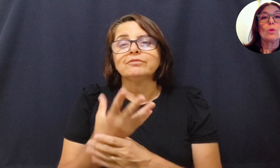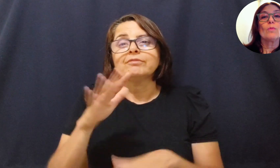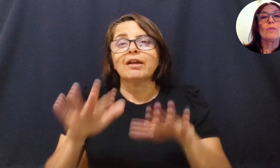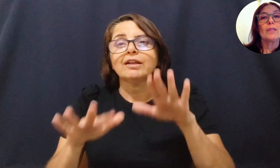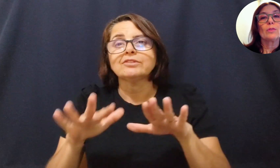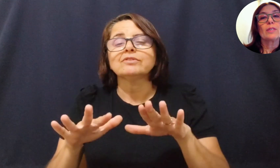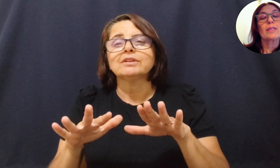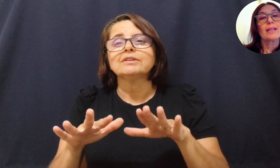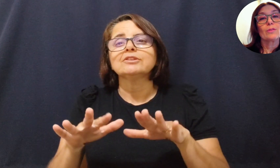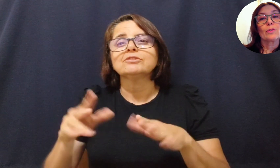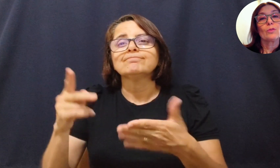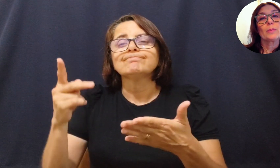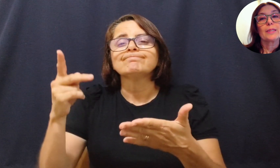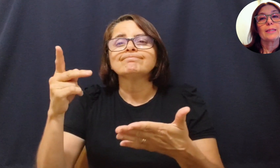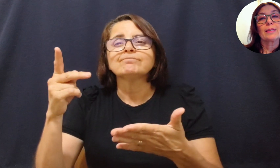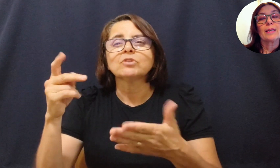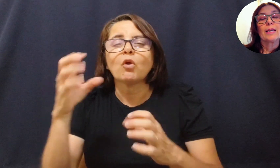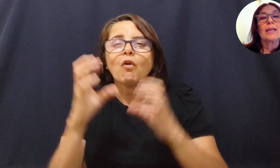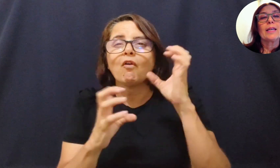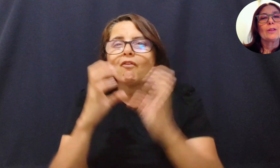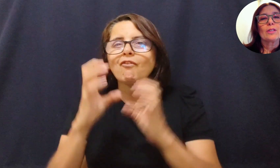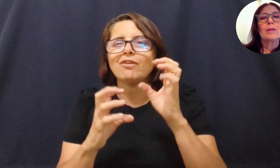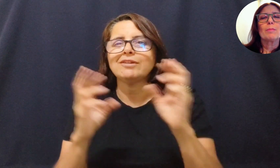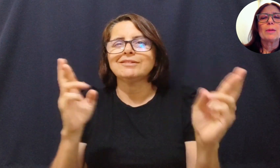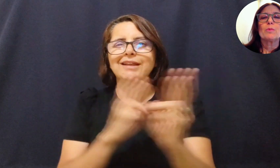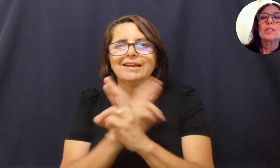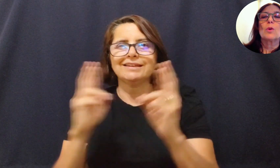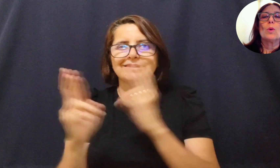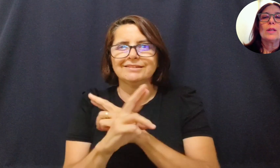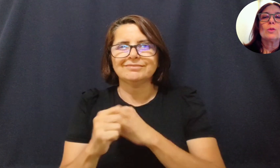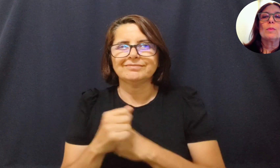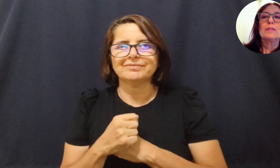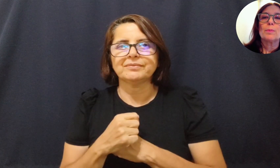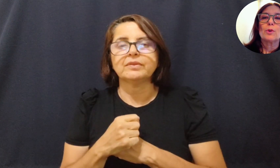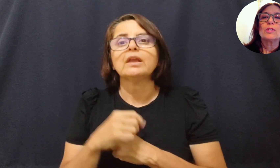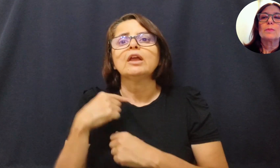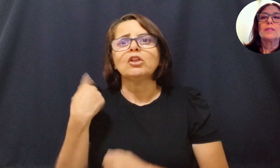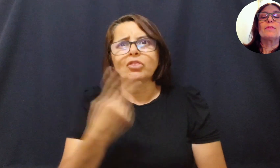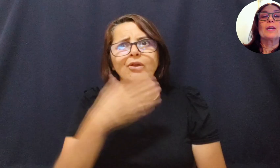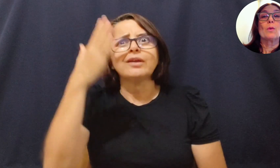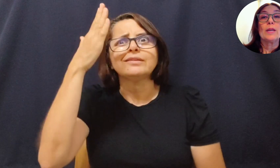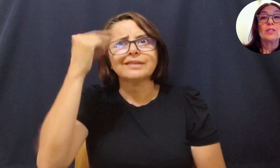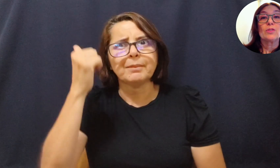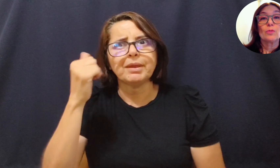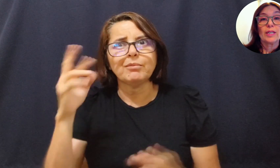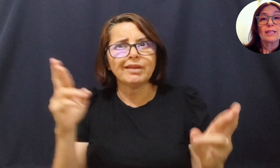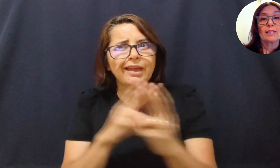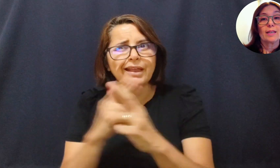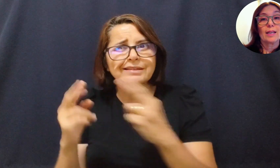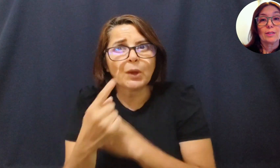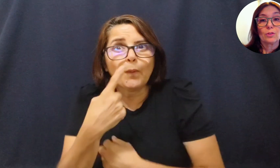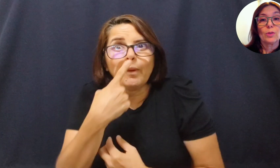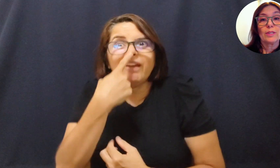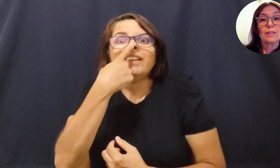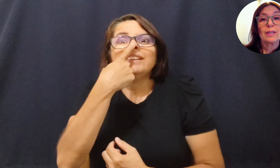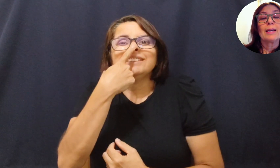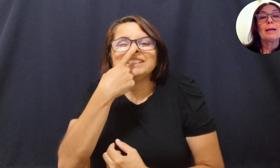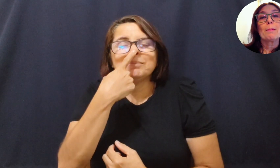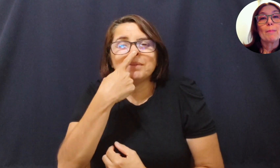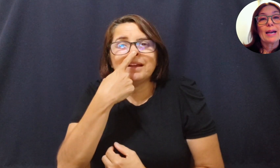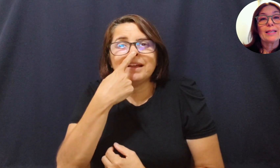sempre conflito nas relações humanas. E nós sabemos que quanto mais próximas e frequentes forem essas